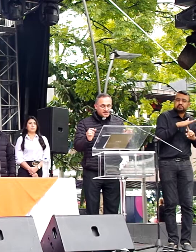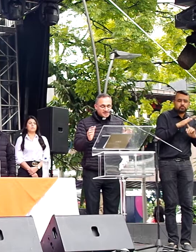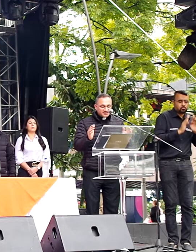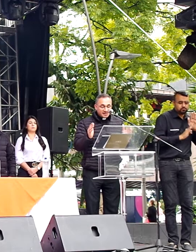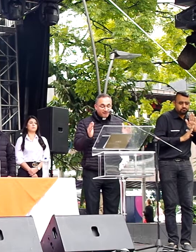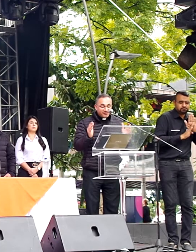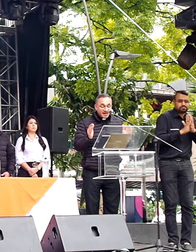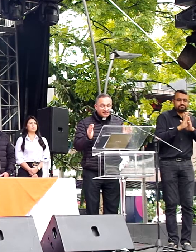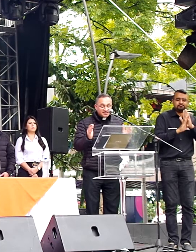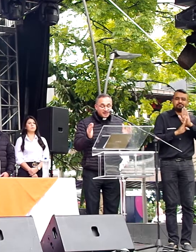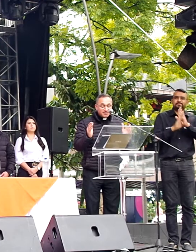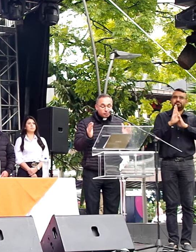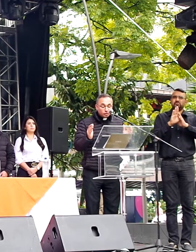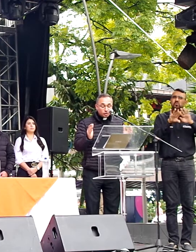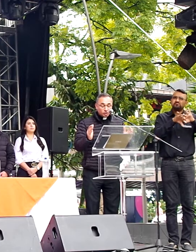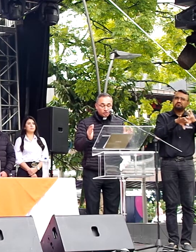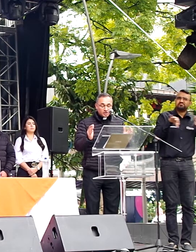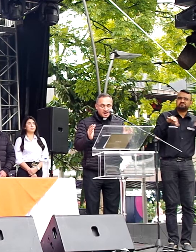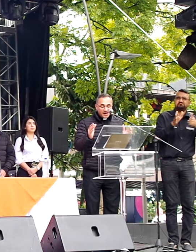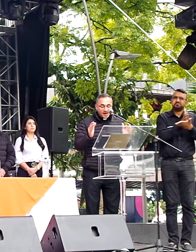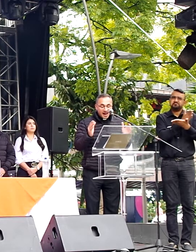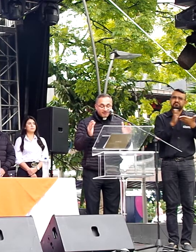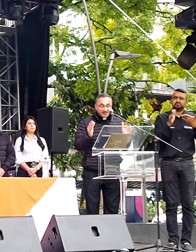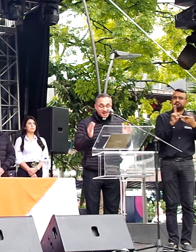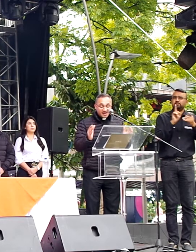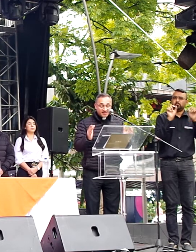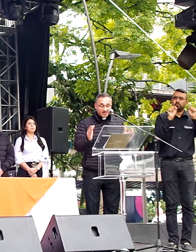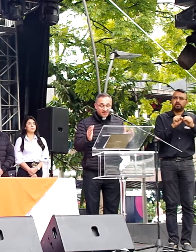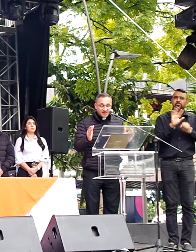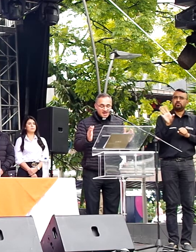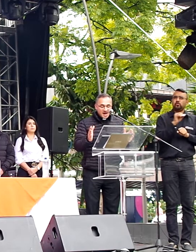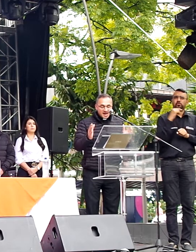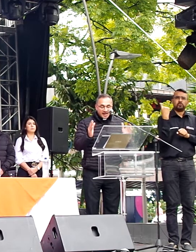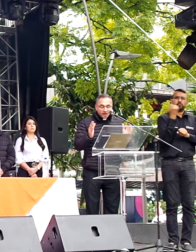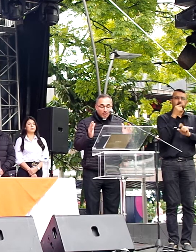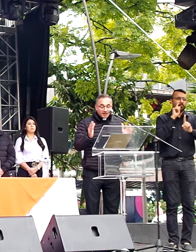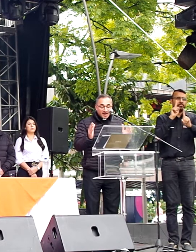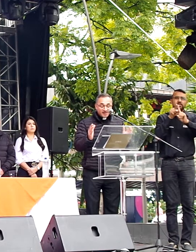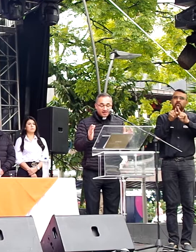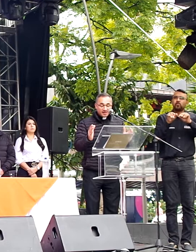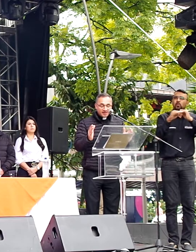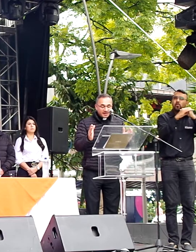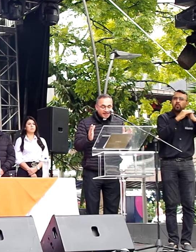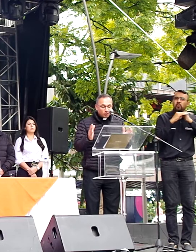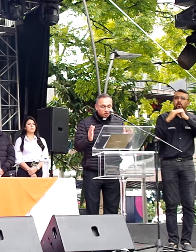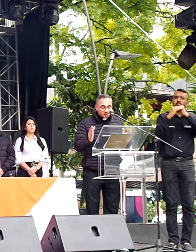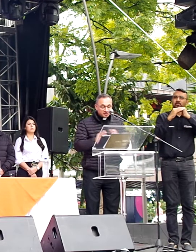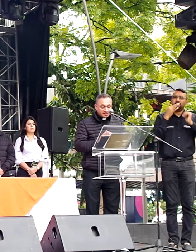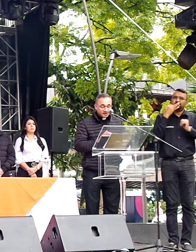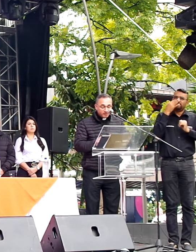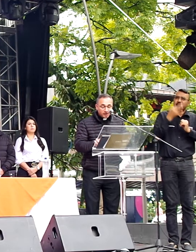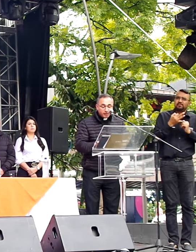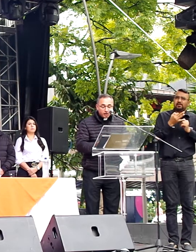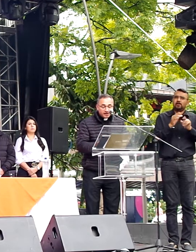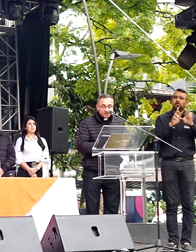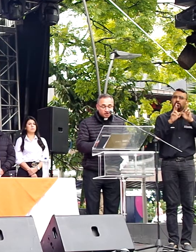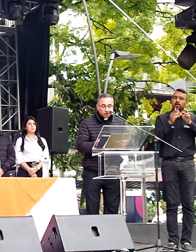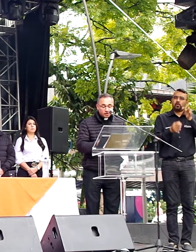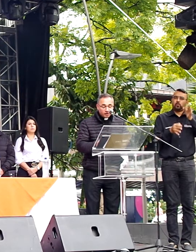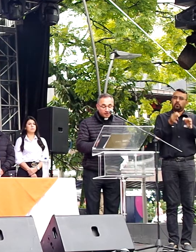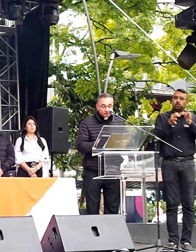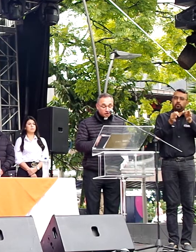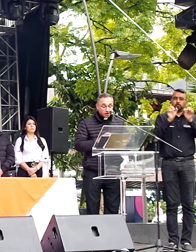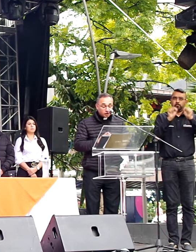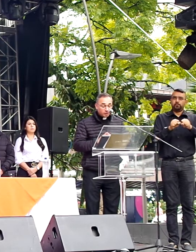división, se afiance en el mundo la verdad, la igualdad y la justicia. Por